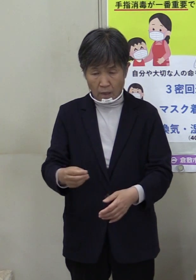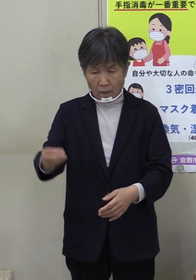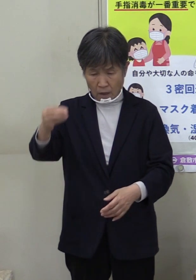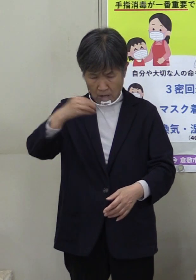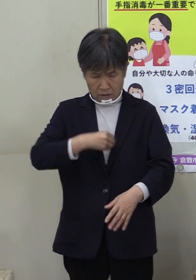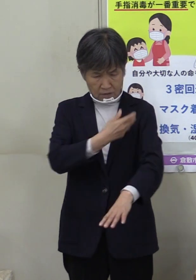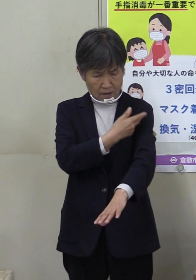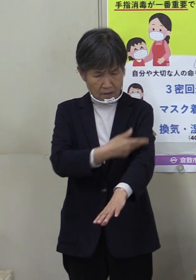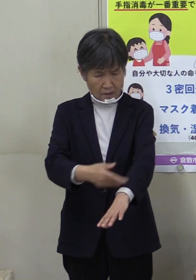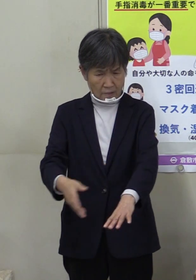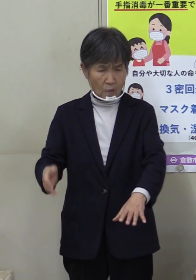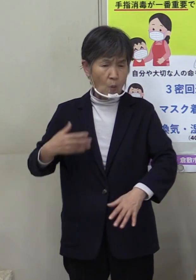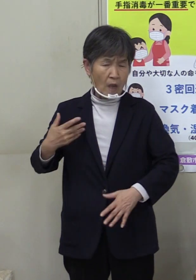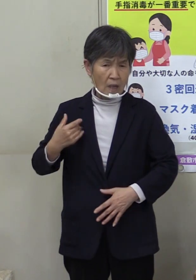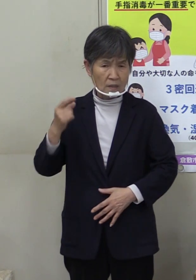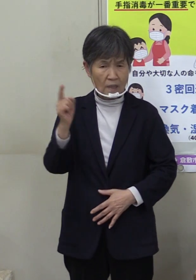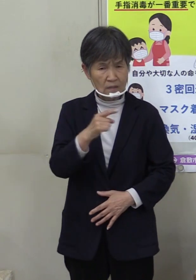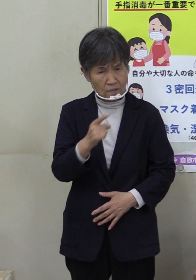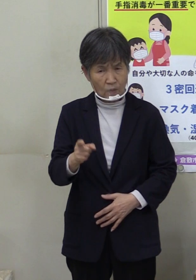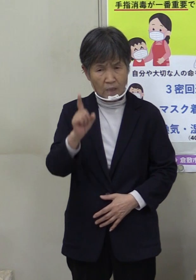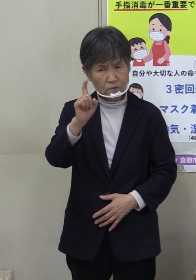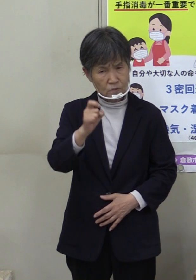方が十数名今日もいらっしゃる。